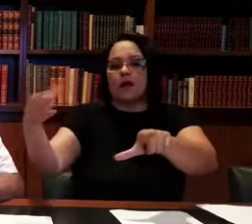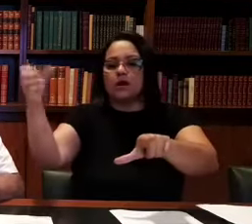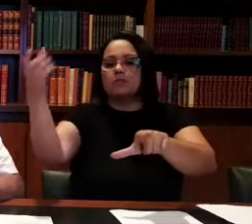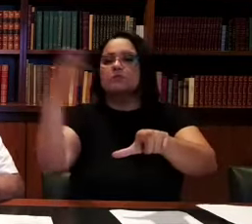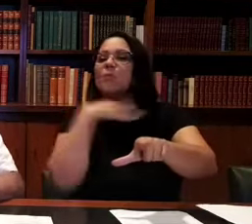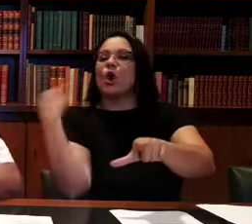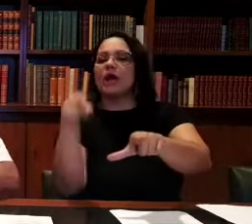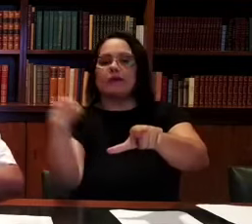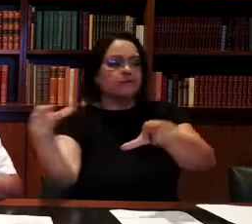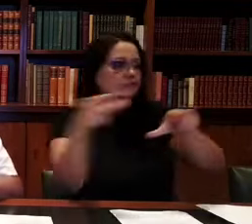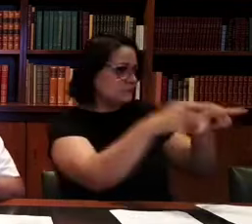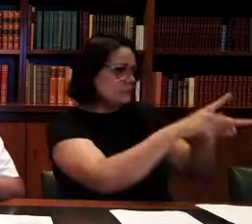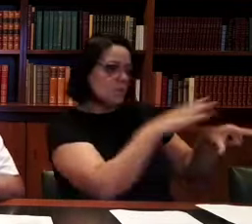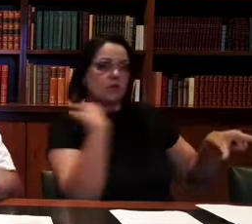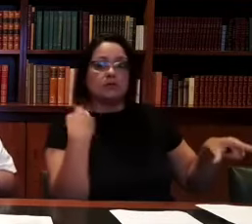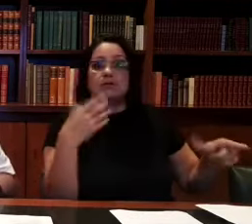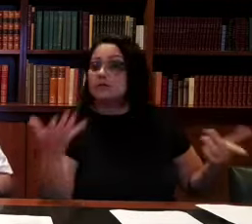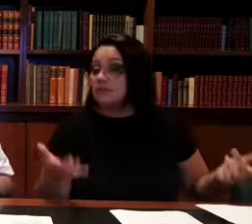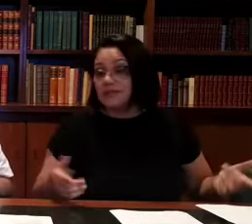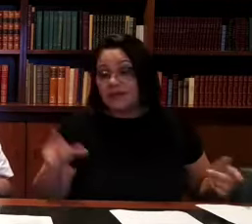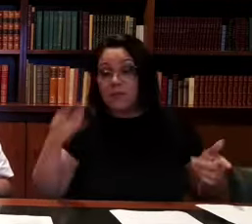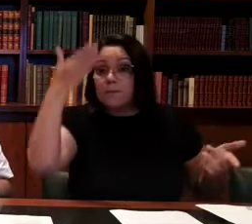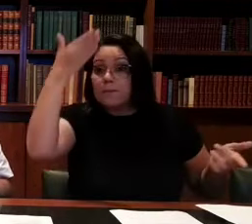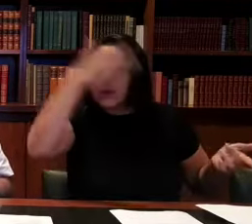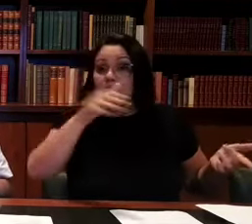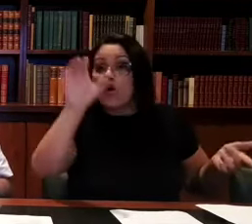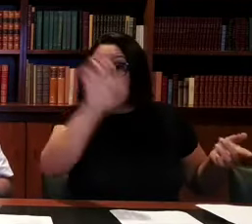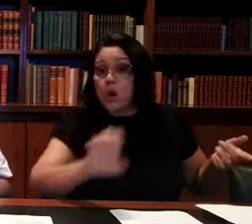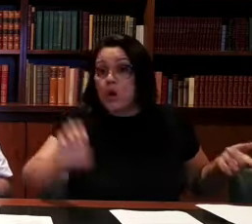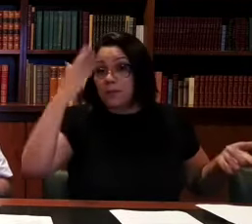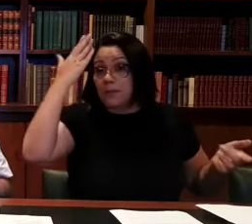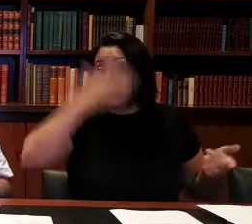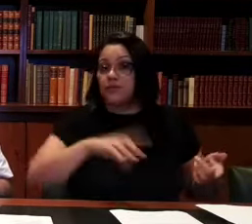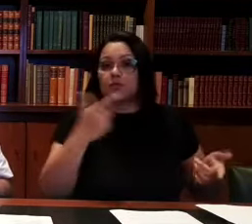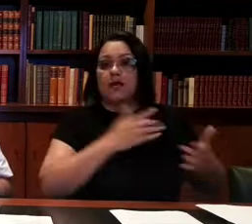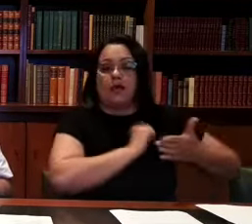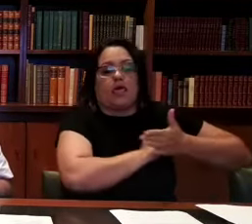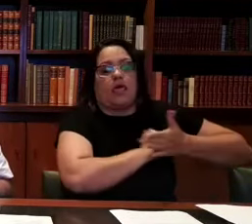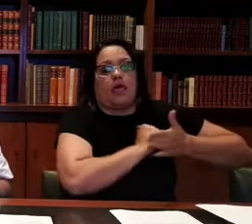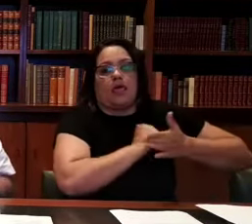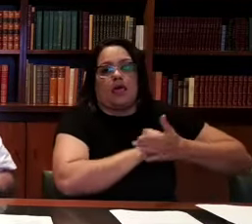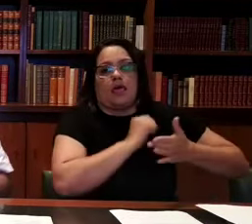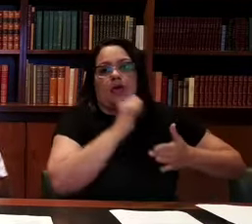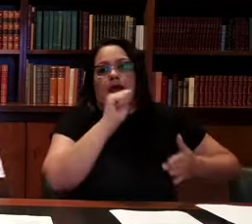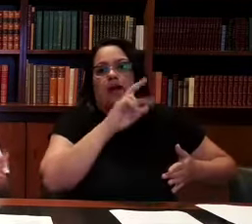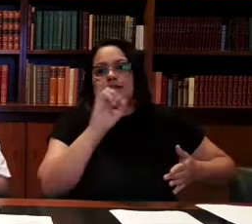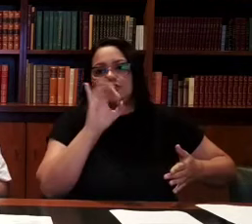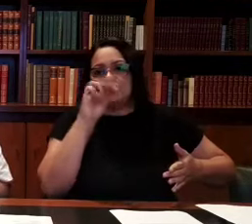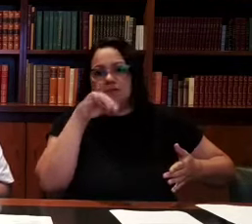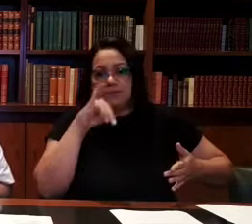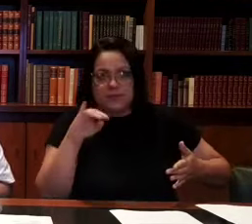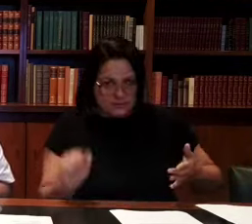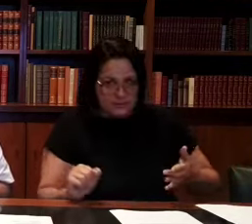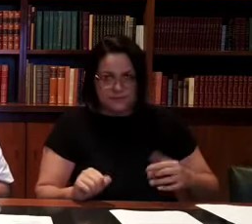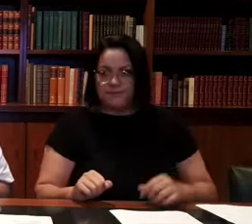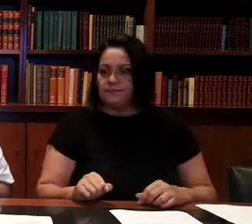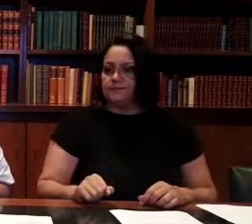a festa então não causa a gente ver que causar Tem alguém de Manaus aqui uma na hora aqui um cabra da peste fica dando uma